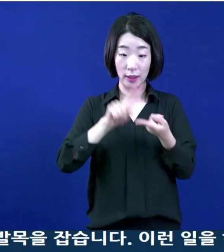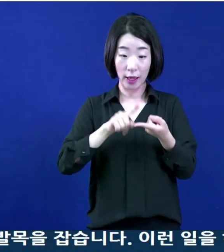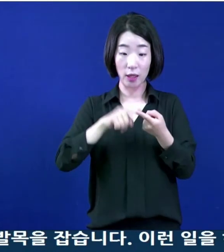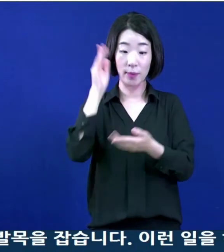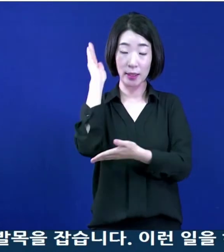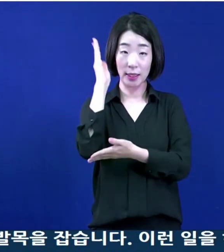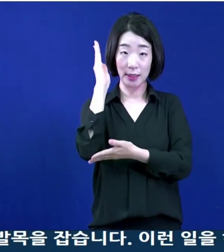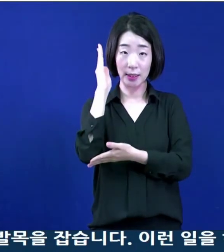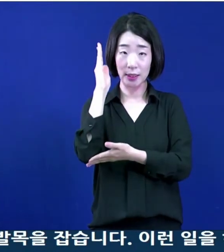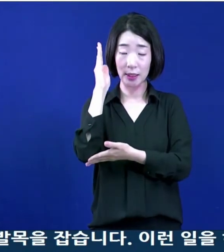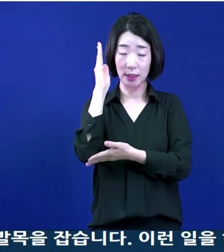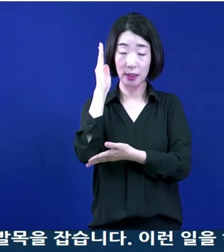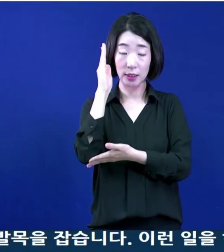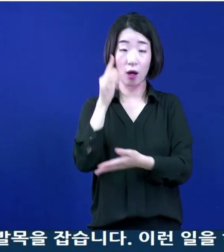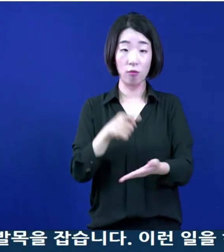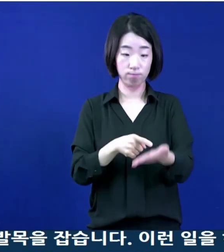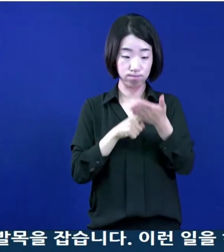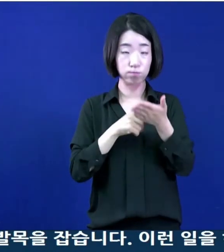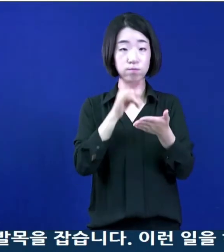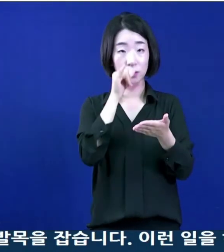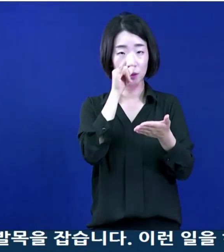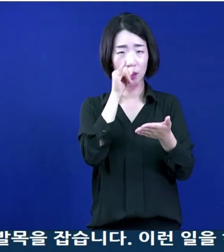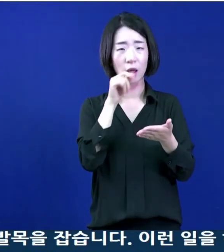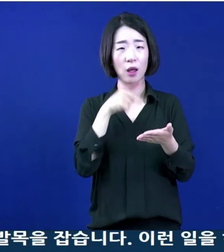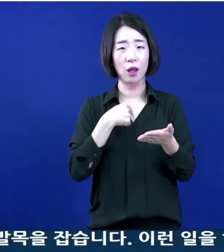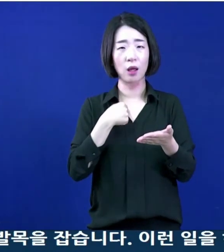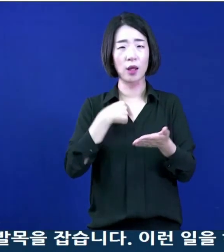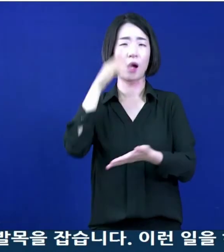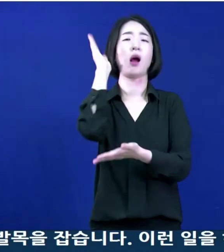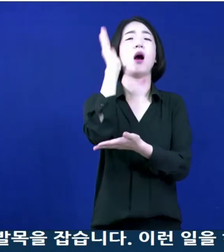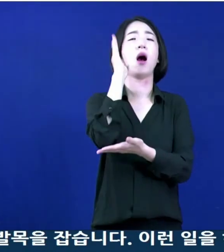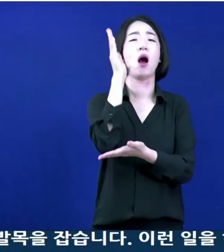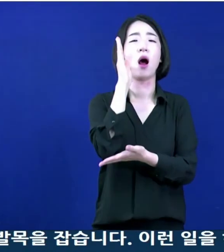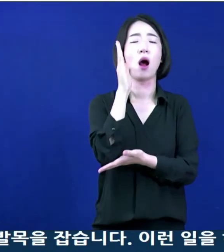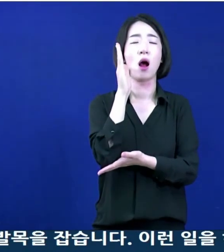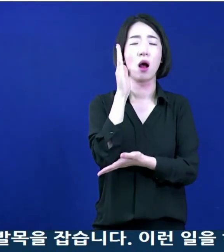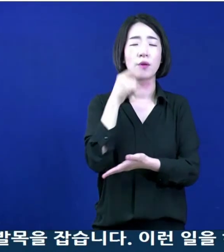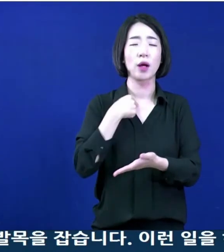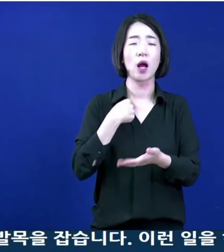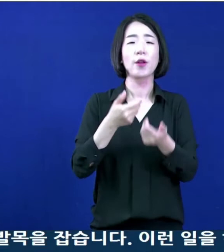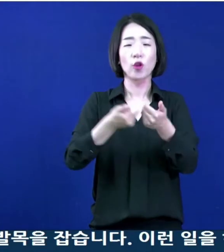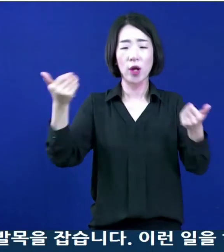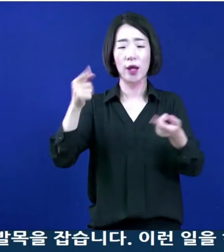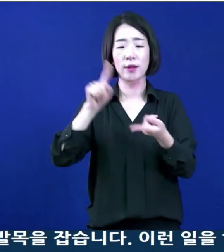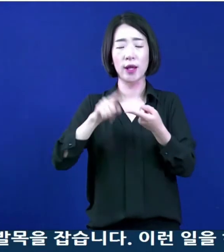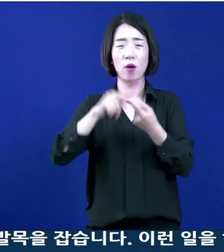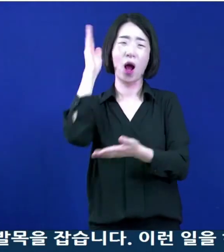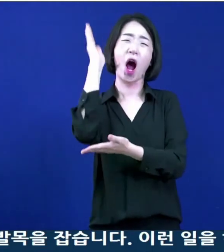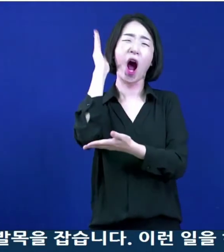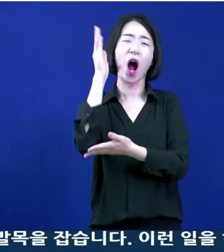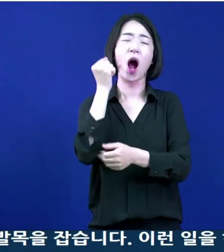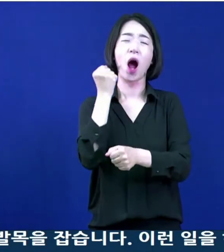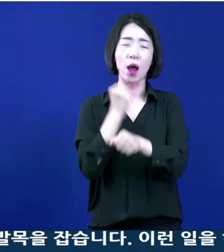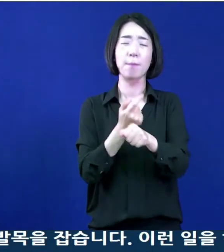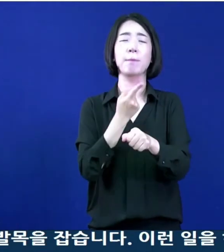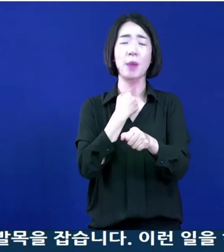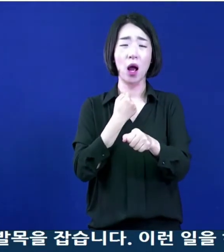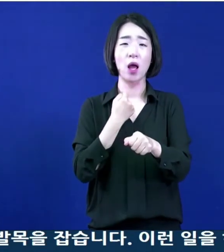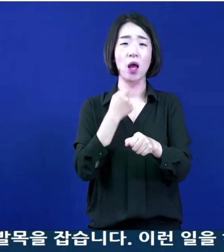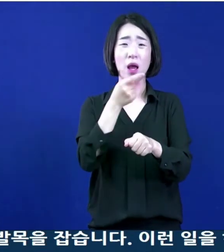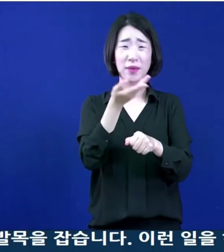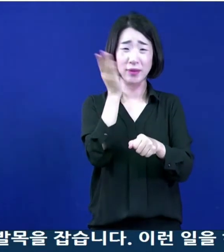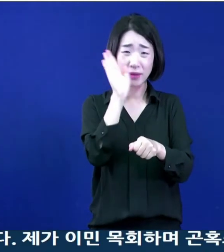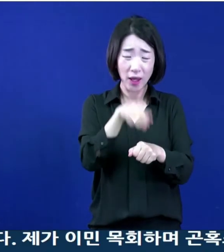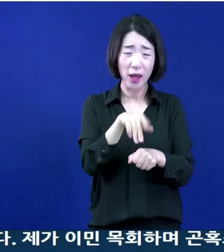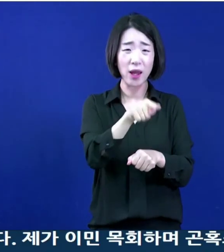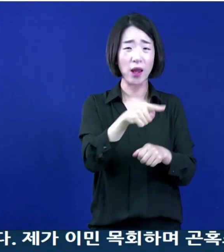될 때 떠나야 되는 메시지가 나오는데 이 메시지 전했다가 성도님 한 분이 진짜 교회를 떠나시더라고요. 그 뜻 아닙니다. 교회를